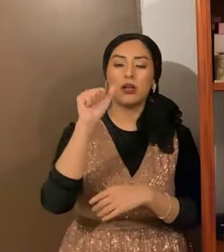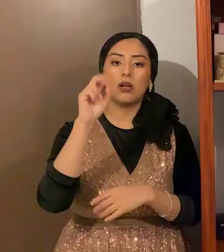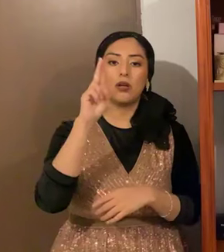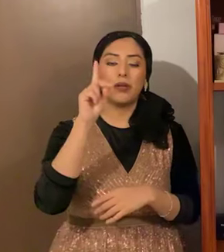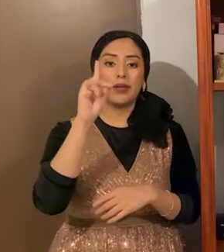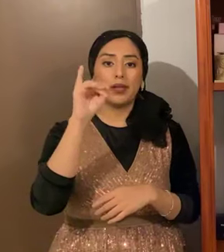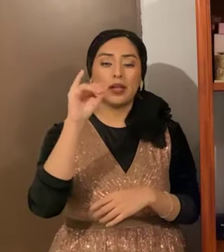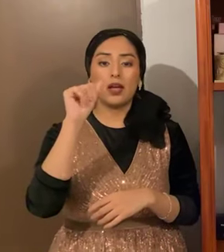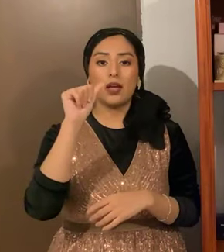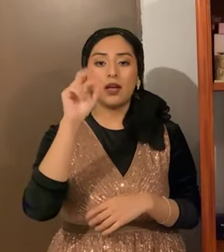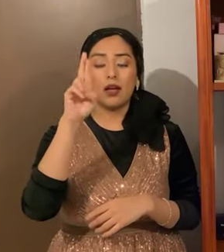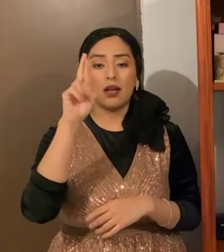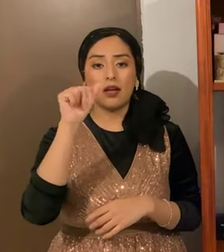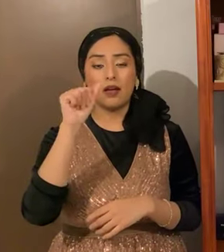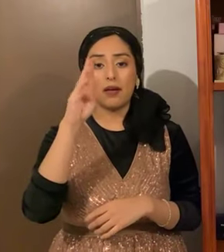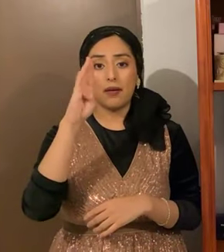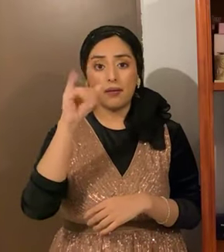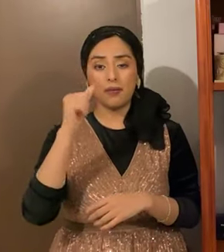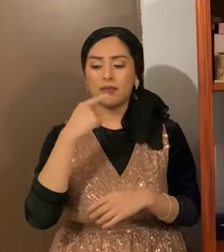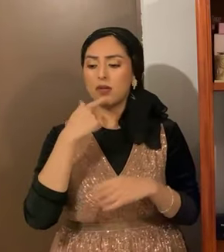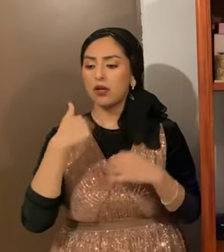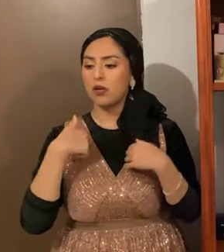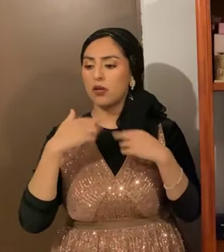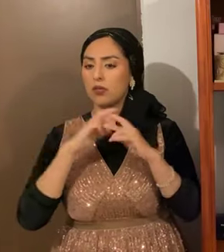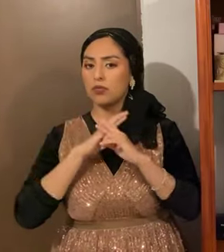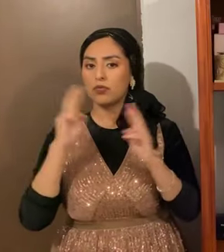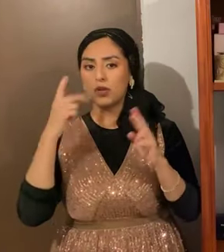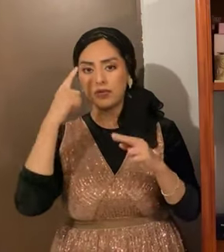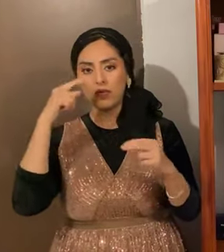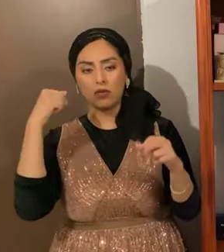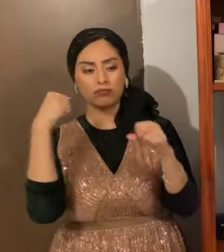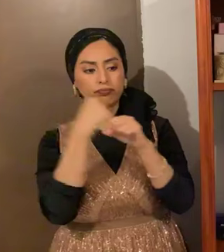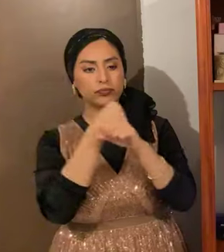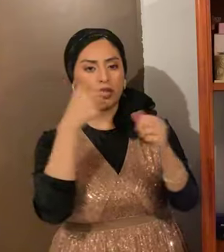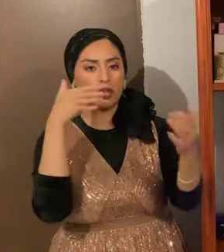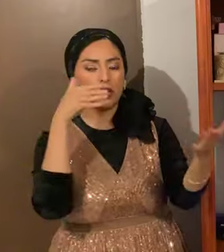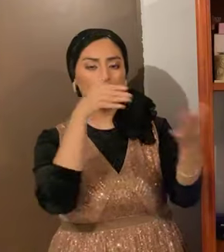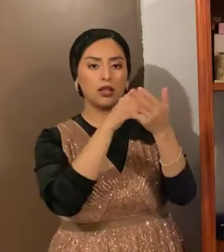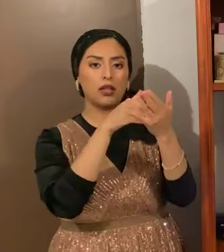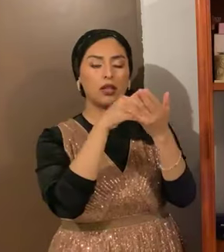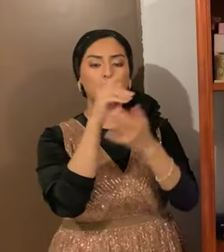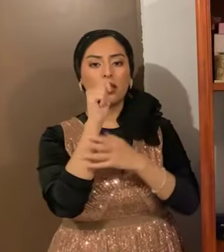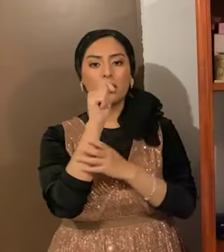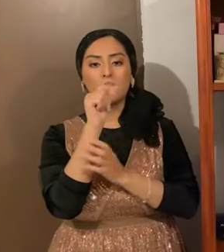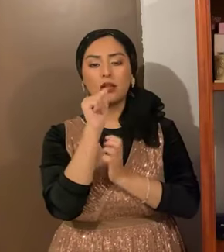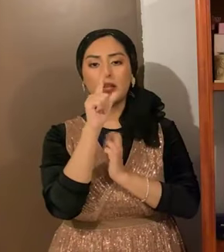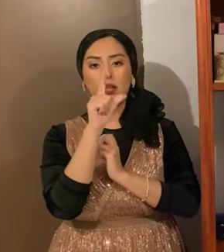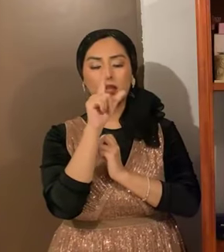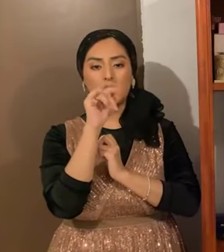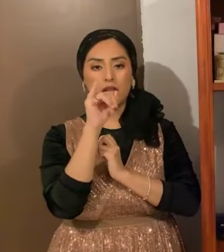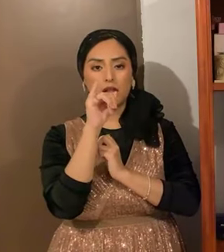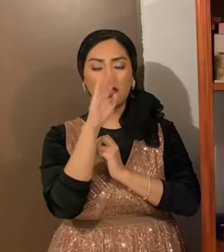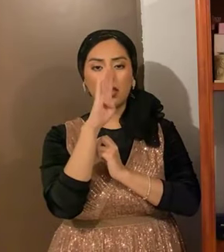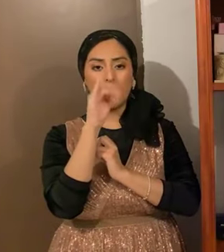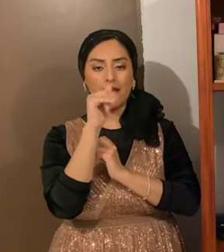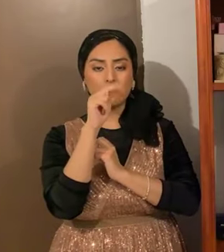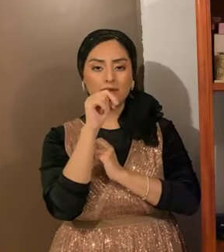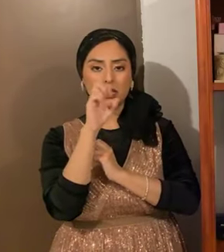su fuerza aérea para combatir a los talibanes afganos si Pakistán lo